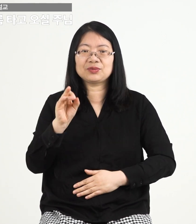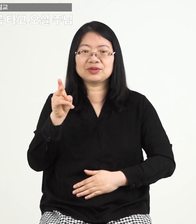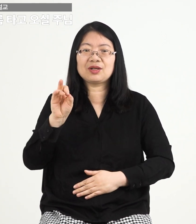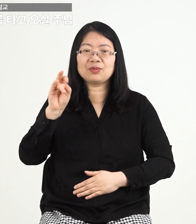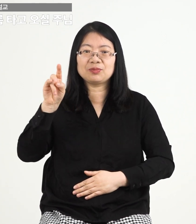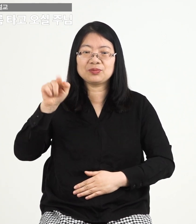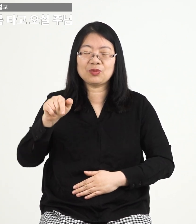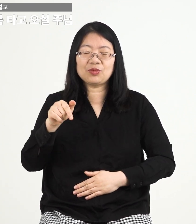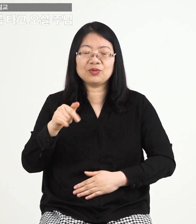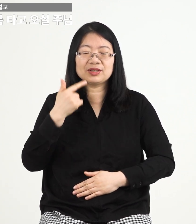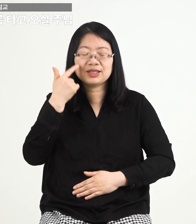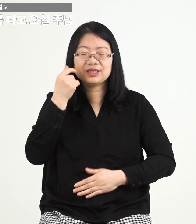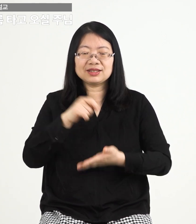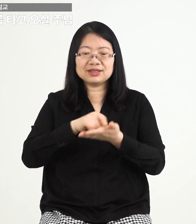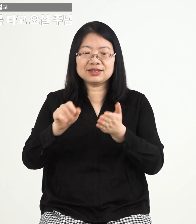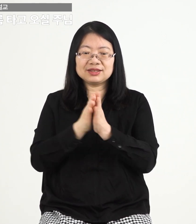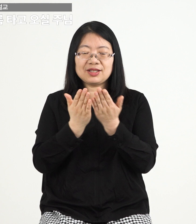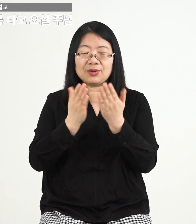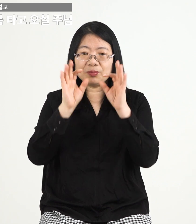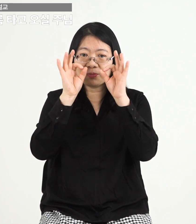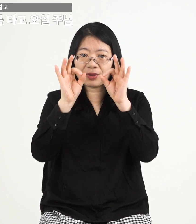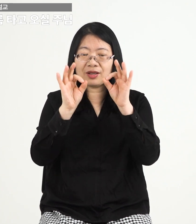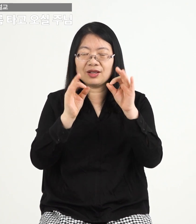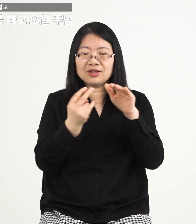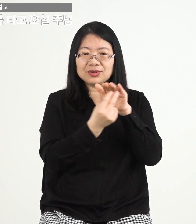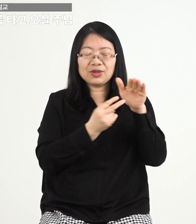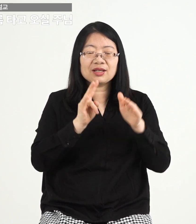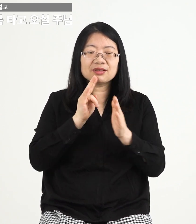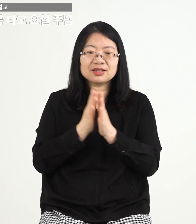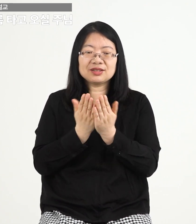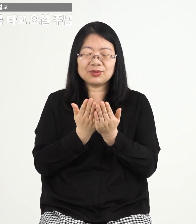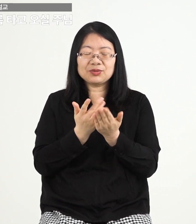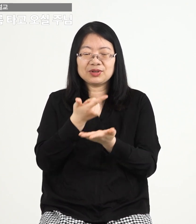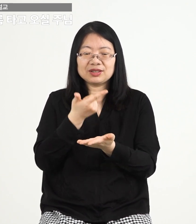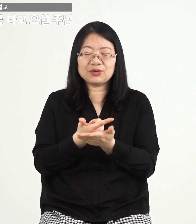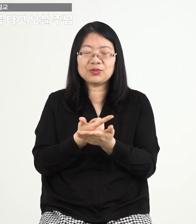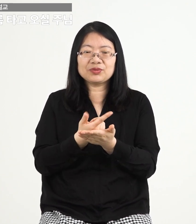보면, 그분은 요한계시록 논문을 쓴 분인데, 학위를 받은 분인데,